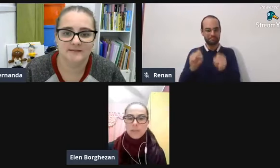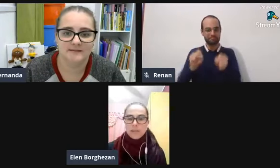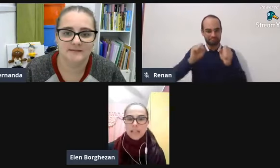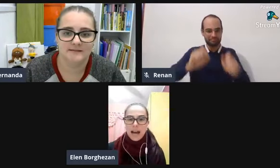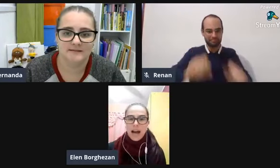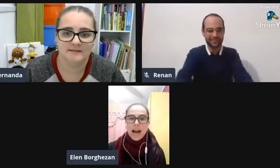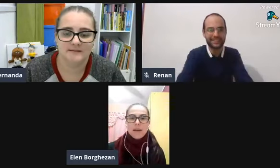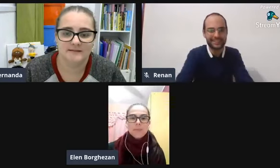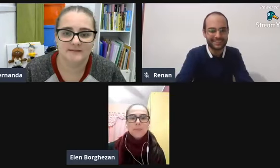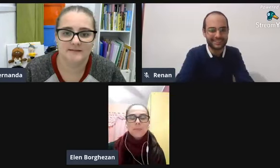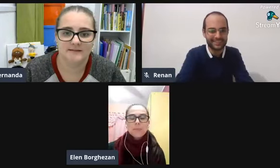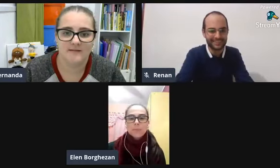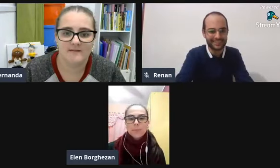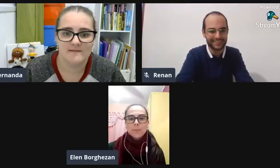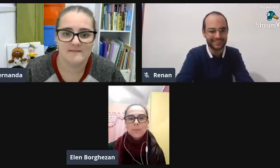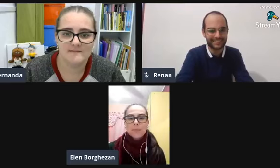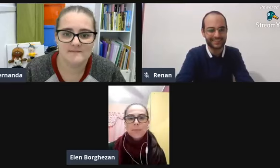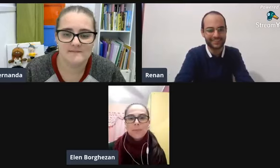Quer te apresentar?